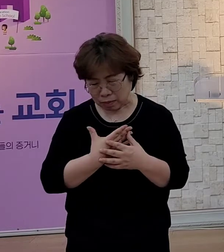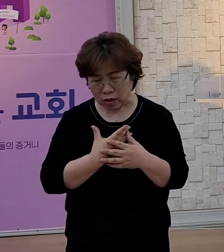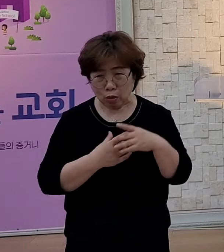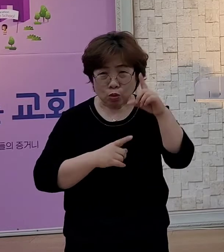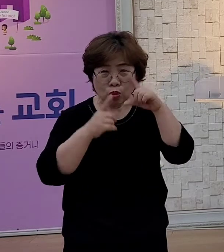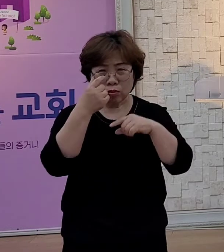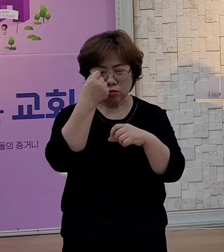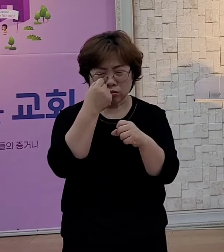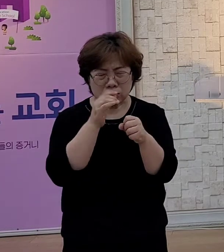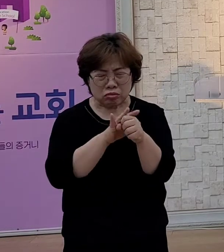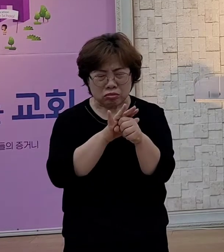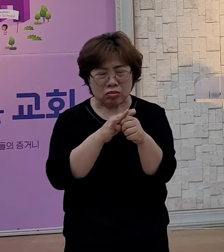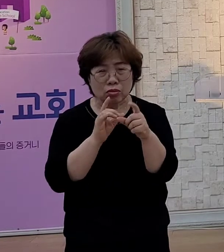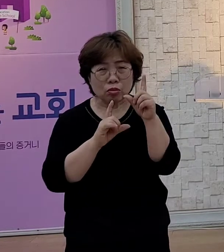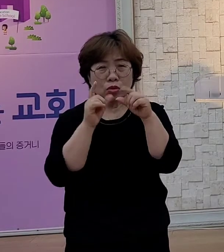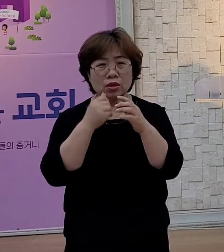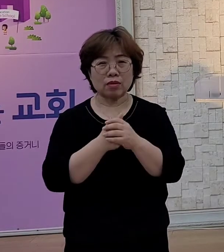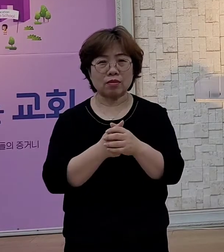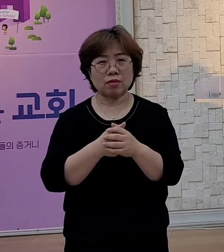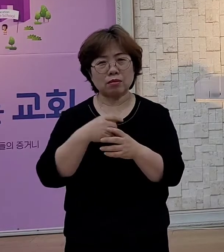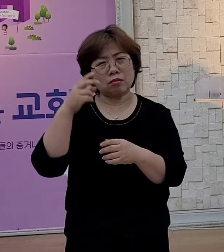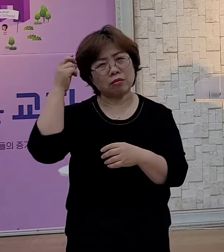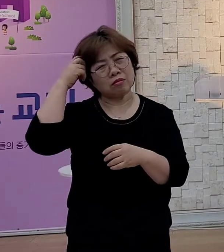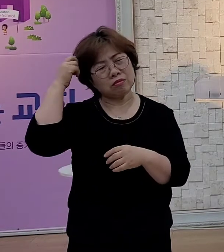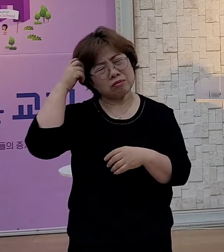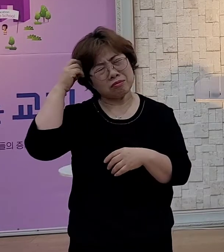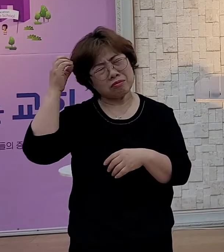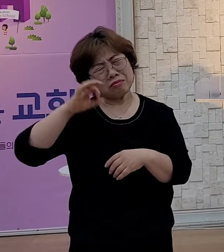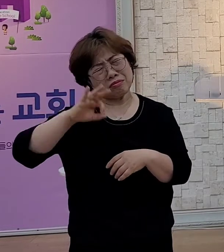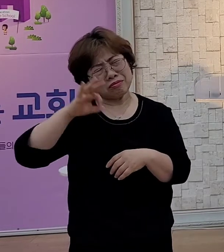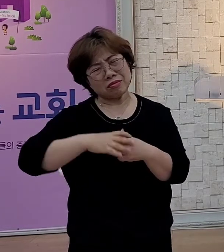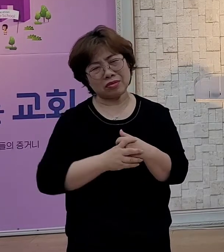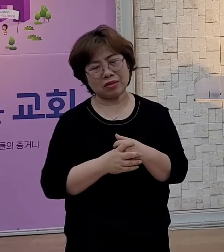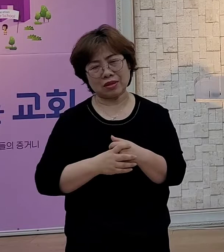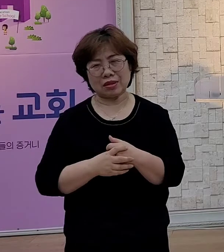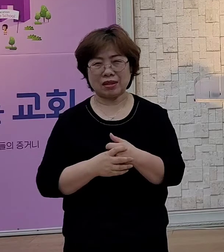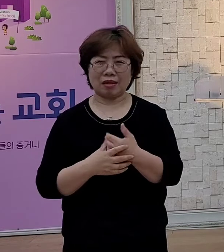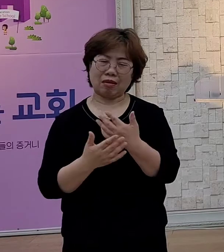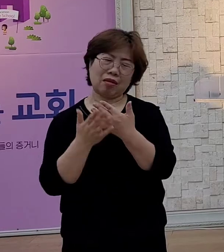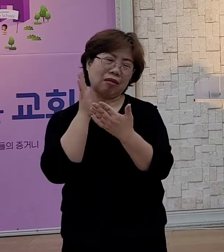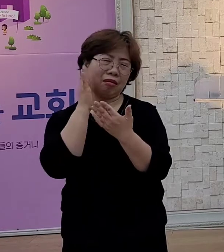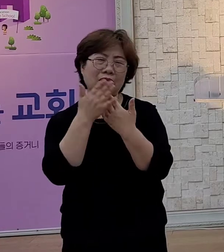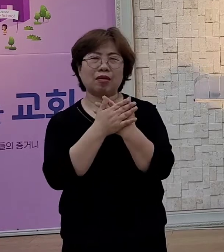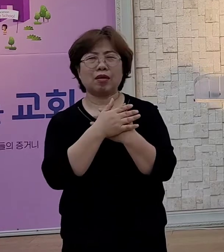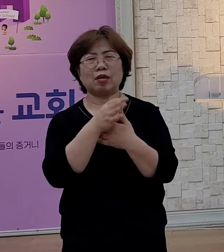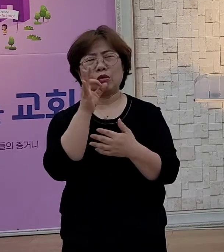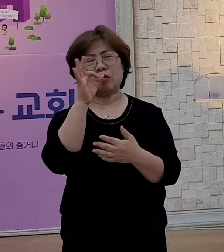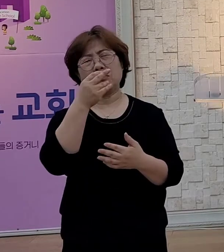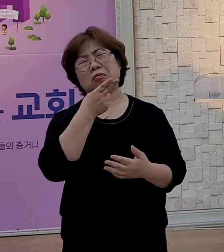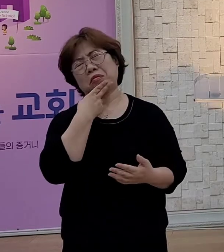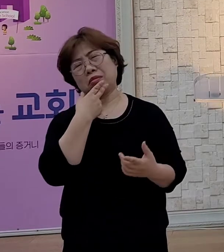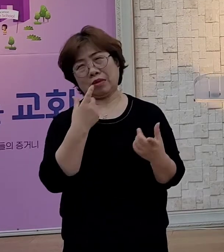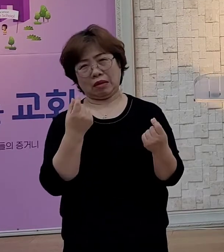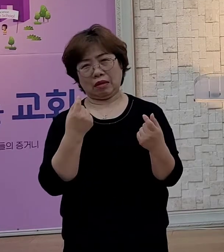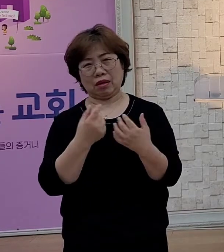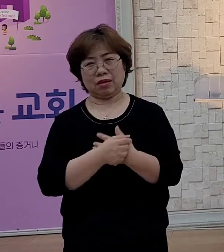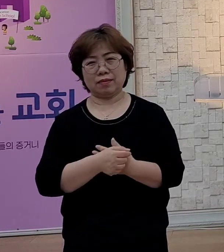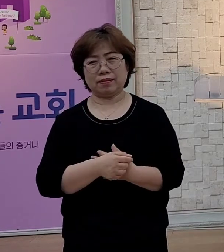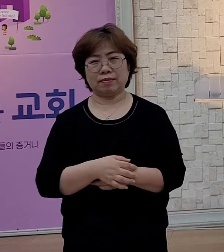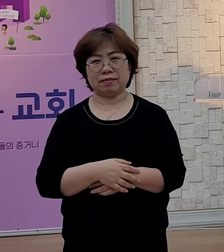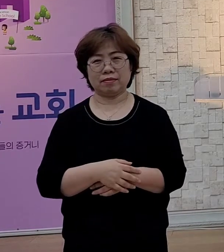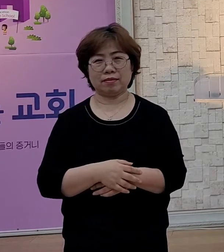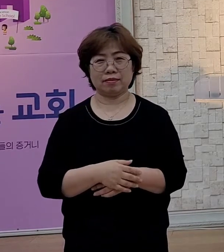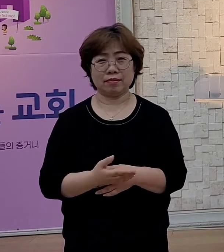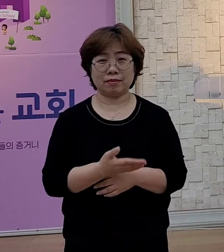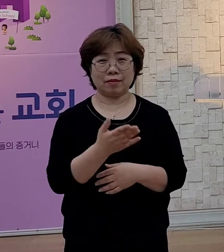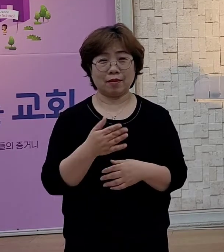때 파마한 것도 그렇고 머리도 외모도 보니까 돈도 없어 보입니다. 여러분 좀